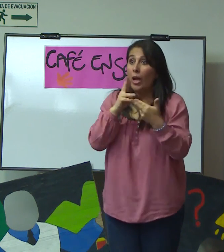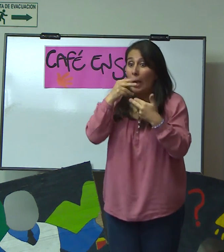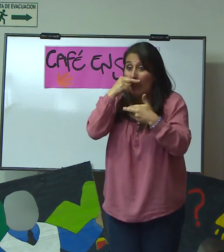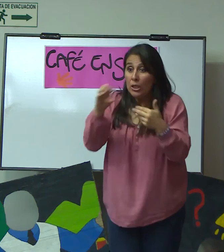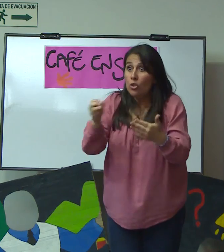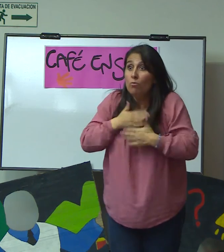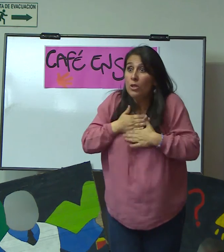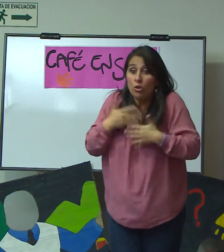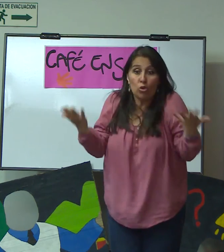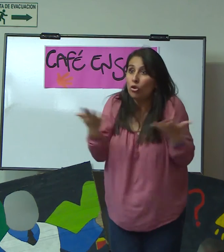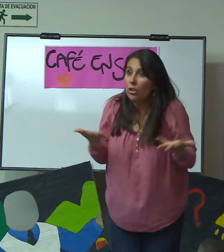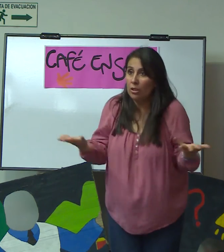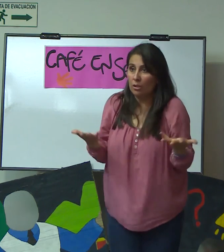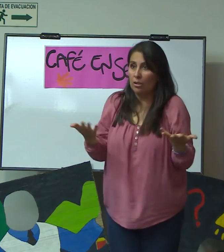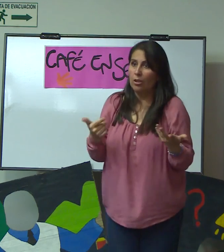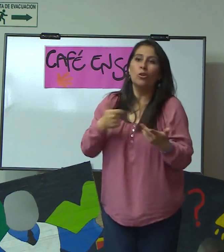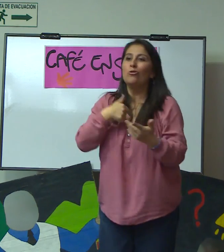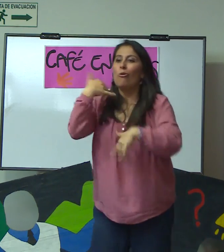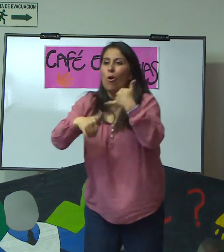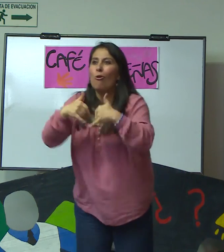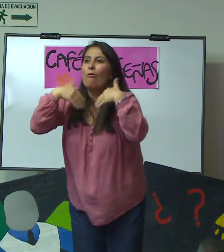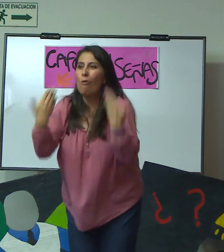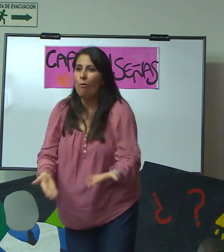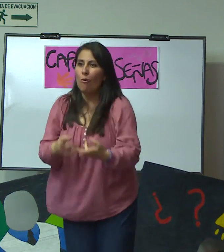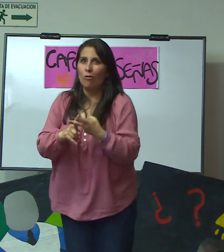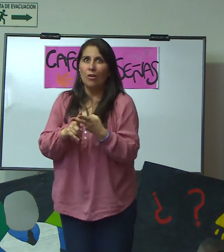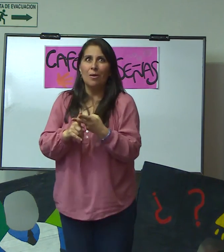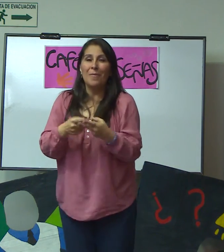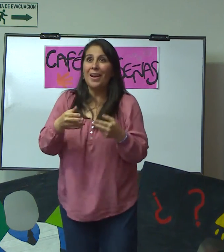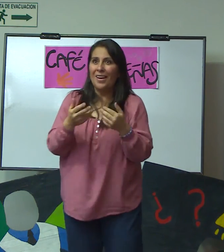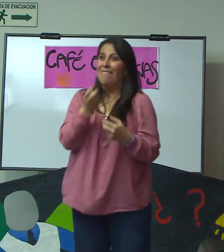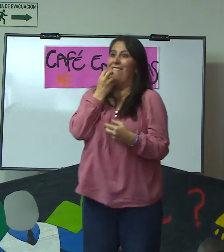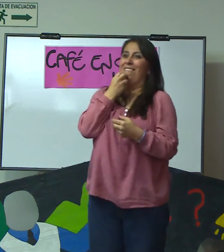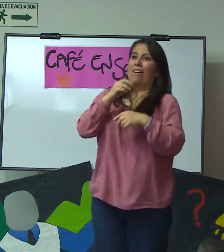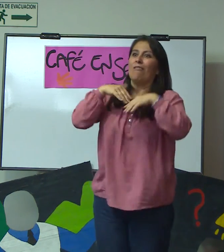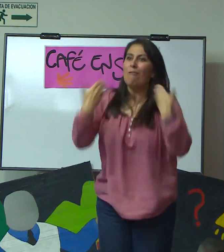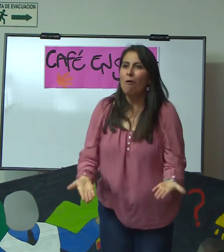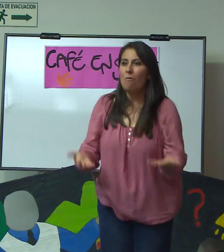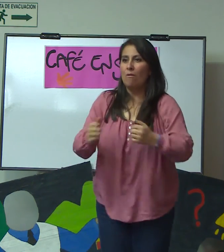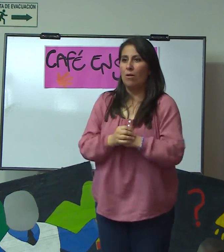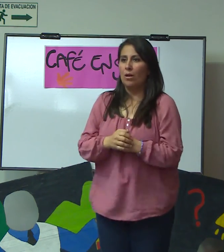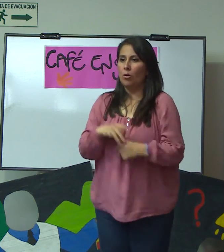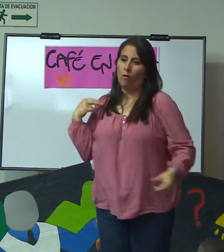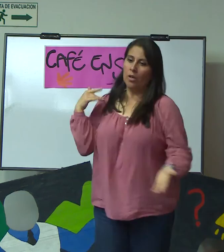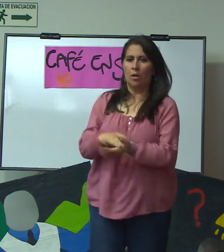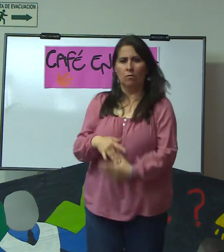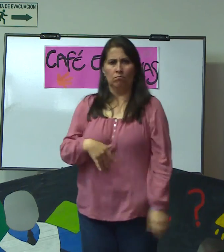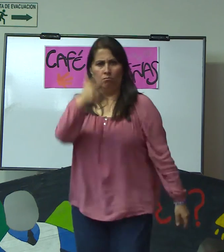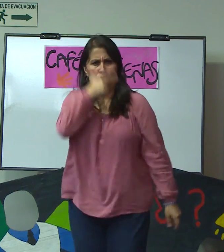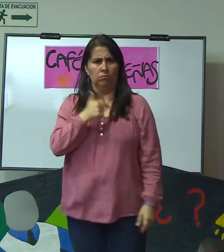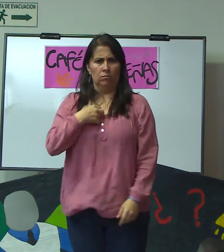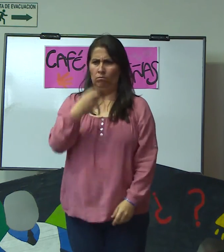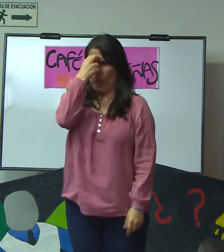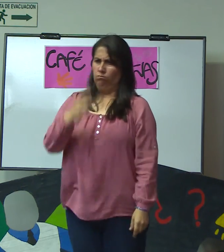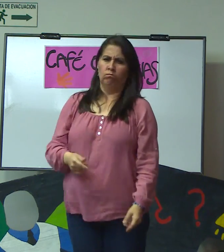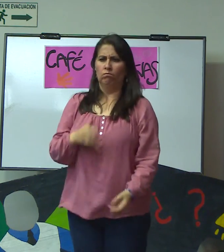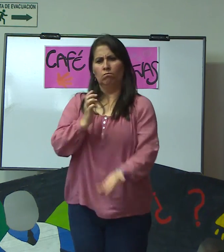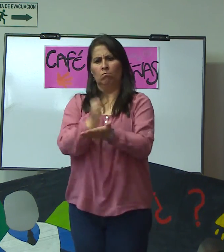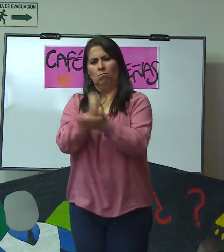cómo hago para reírme, cómo hago para no solamente venir a enseñar con cara de bravo y que mis estudiantes digan que yo soy la